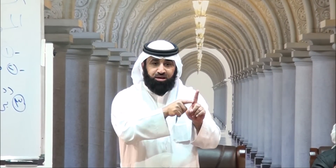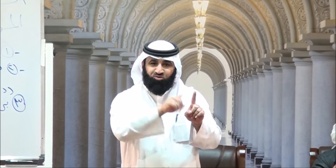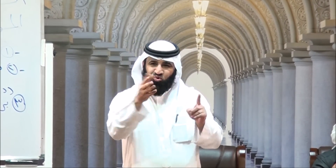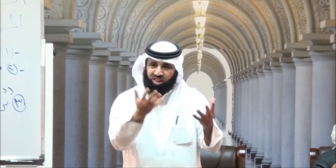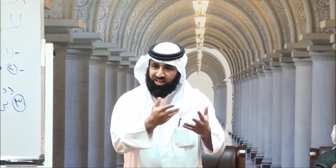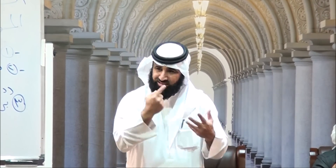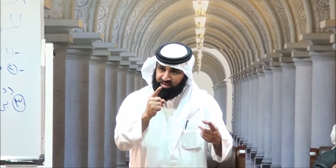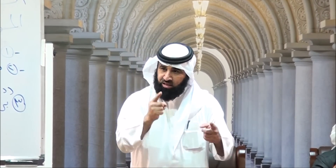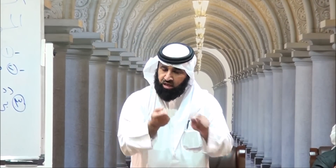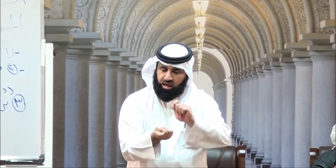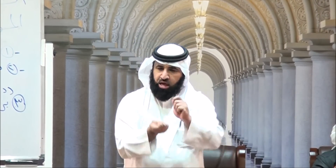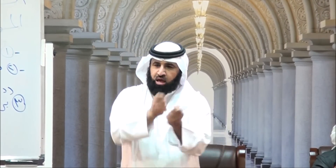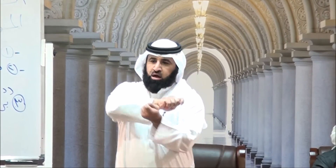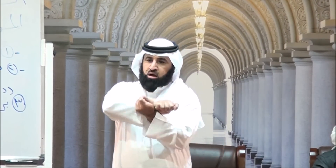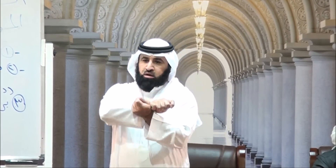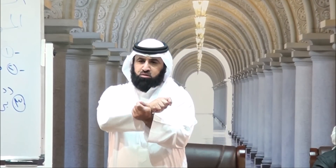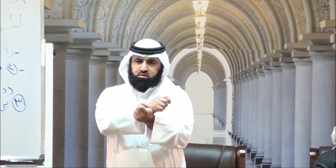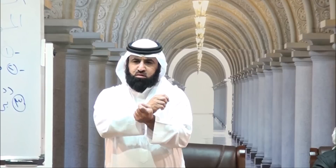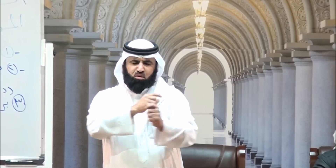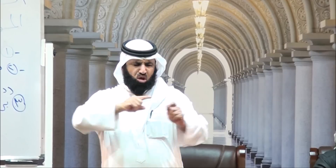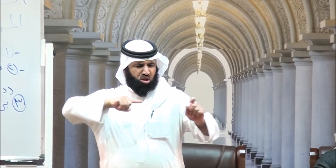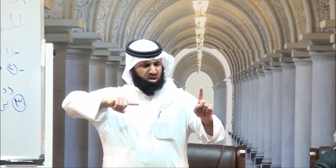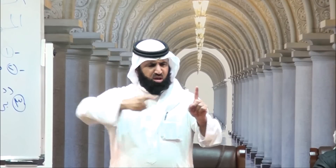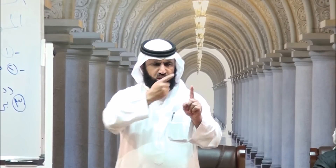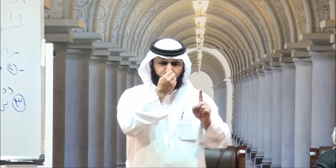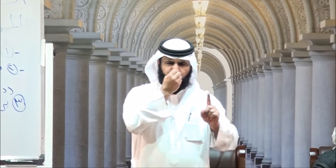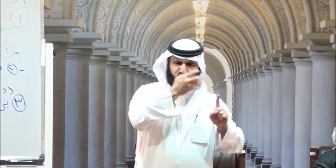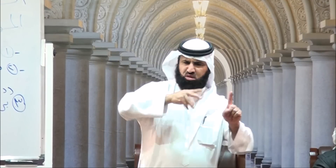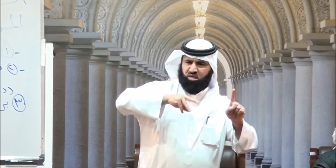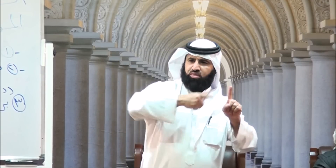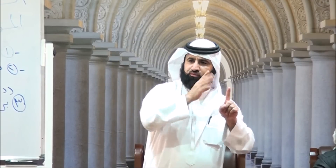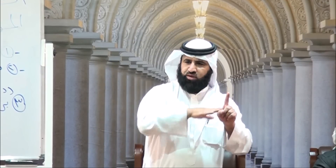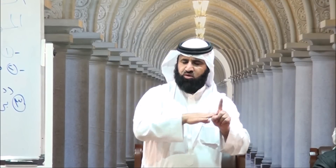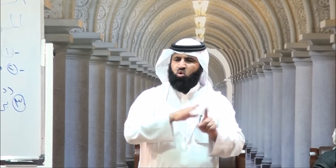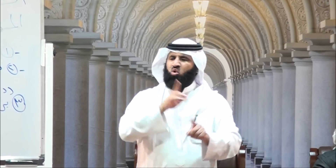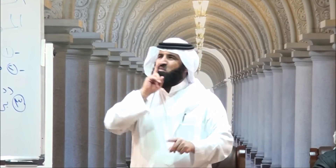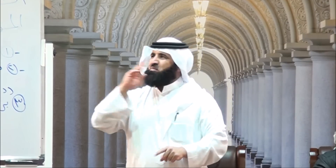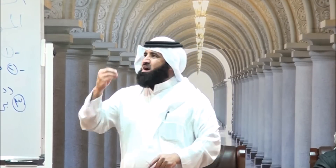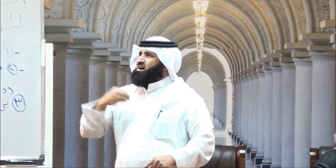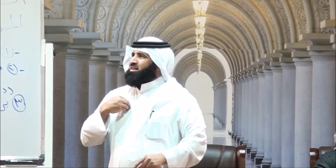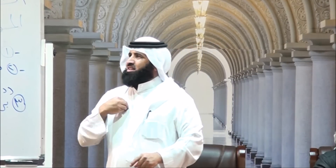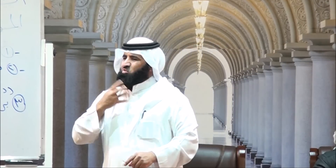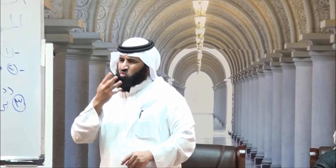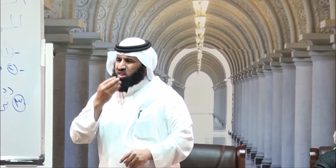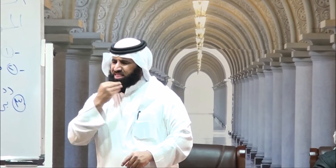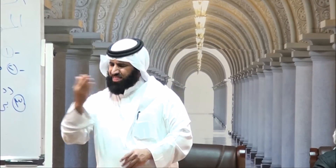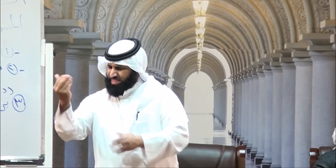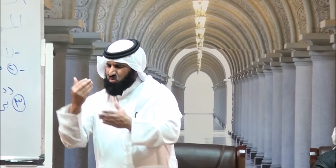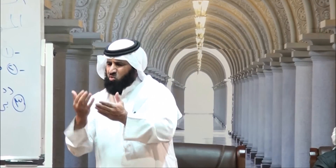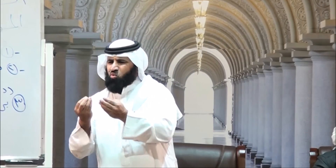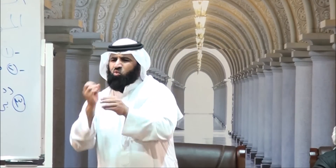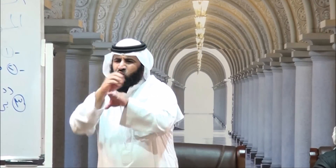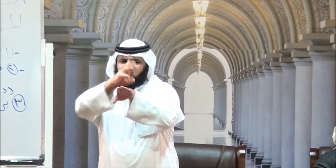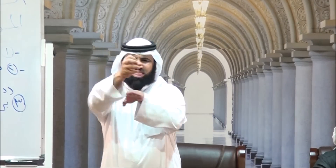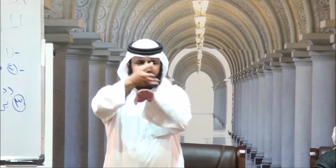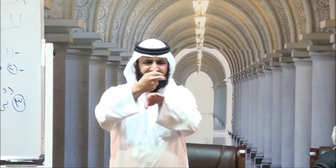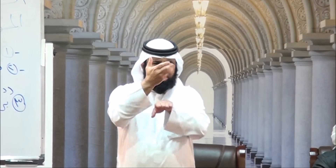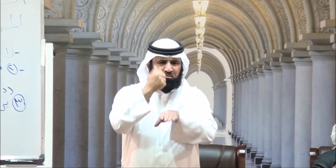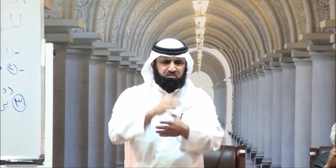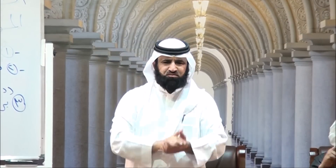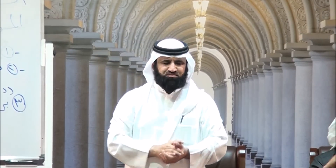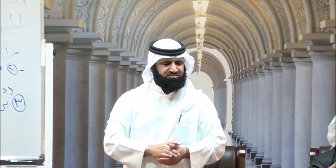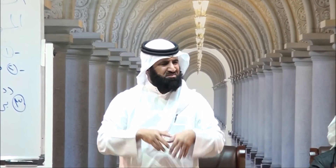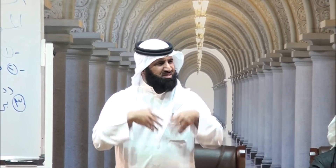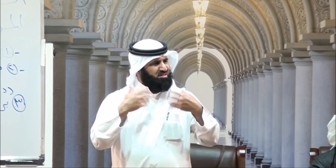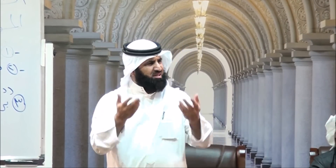يرد إذا قالت له والدته أو أبوه ودني جب أو افعل أو كذا يقول